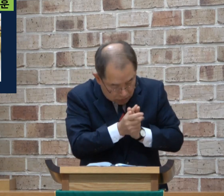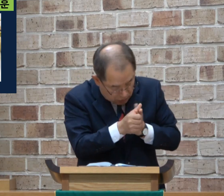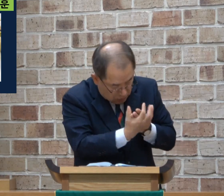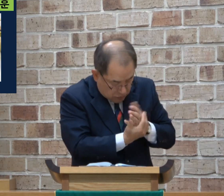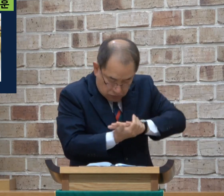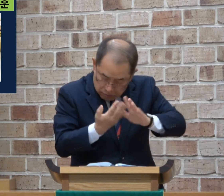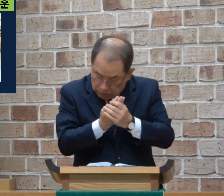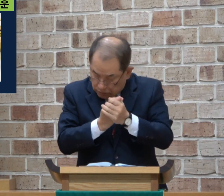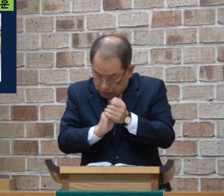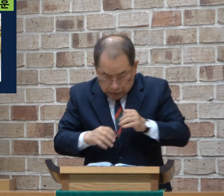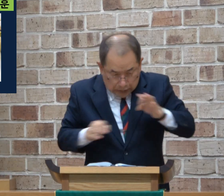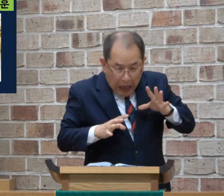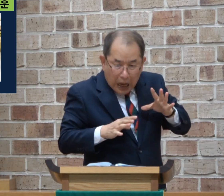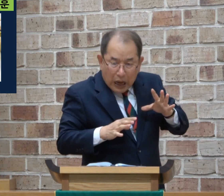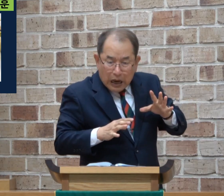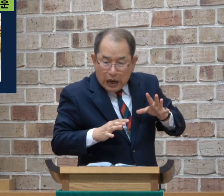나았습니다. 깨끗하게 되었습니다.